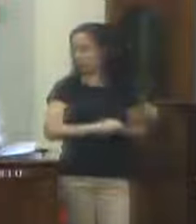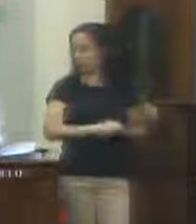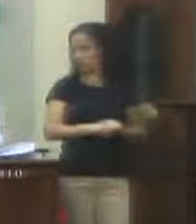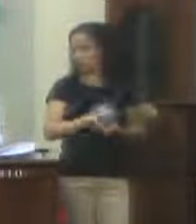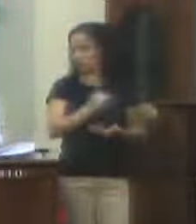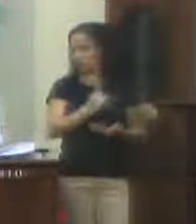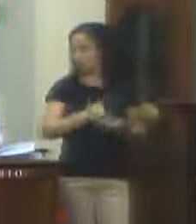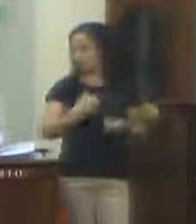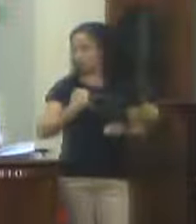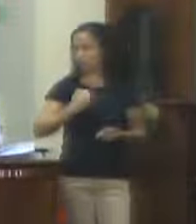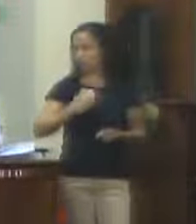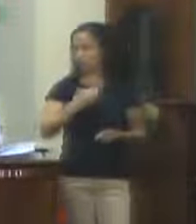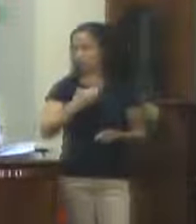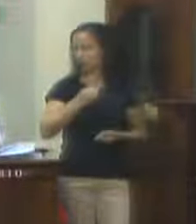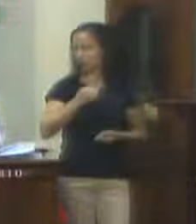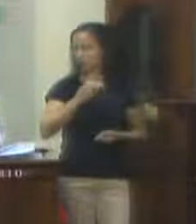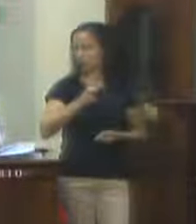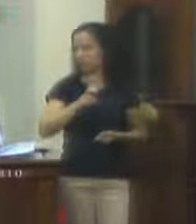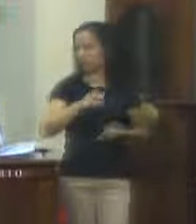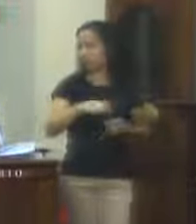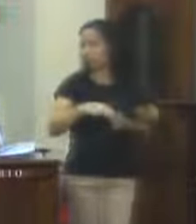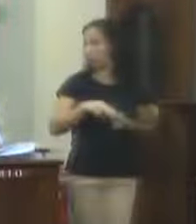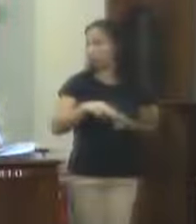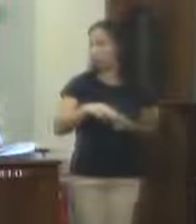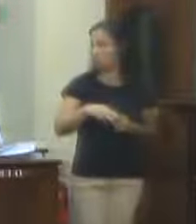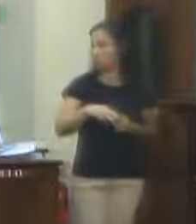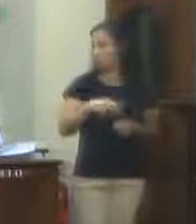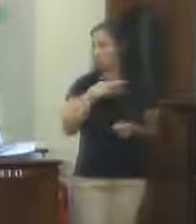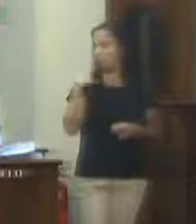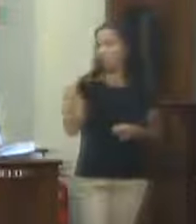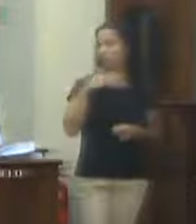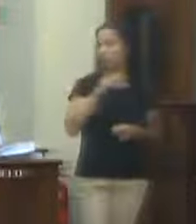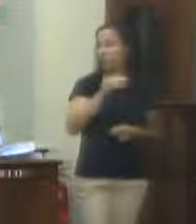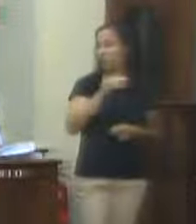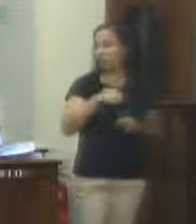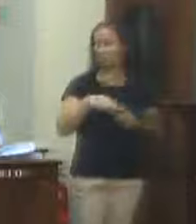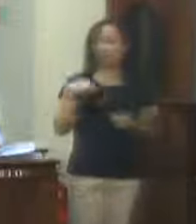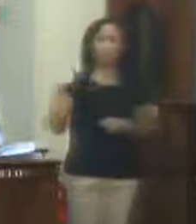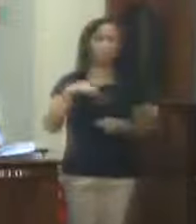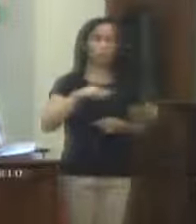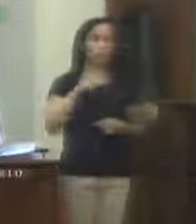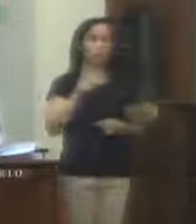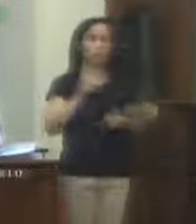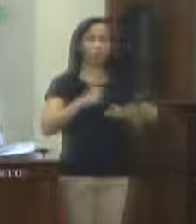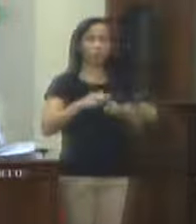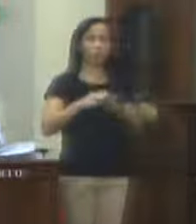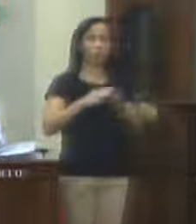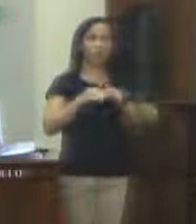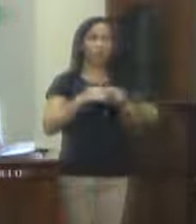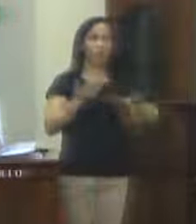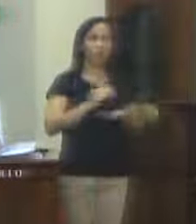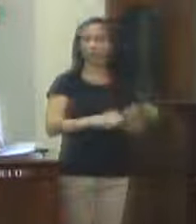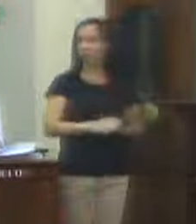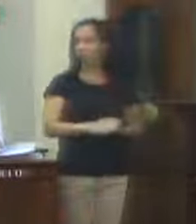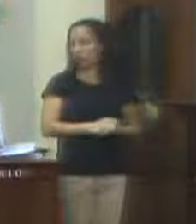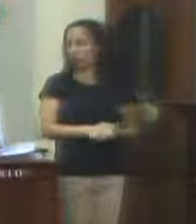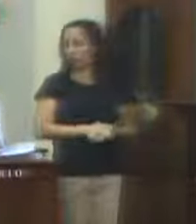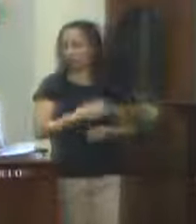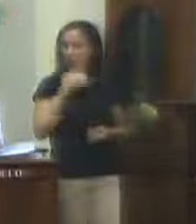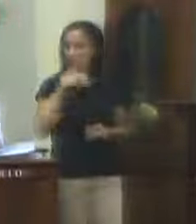Indicação número 105, ao excelentíssimo senhor presidente da Câmara, vereador Fábio Antônio, a vereadora Michele Vieira Cabral da Silva, no uso de suas atribuições na